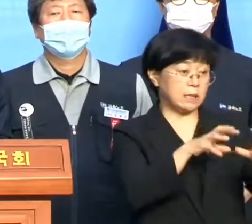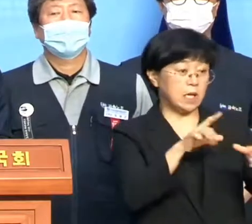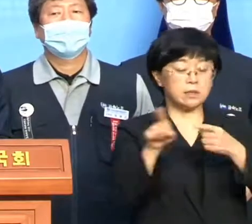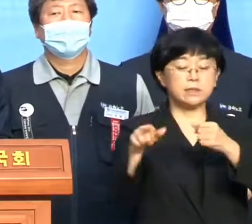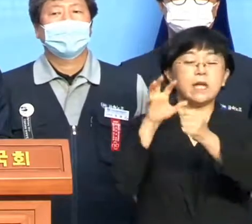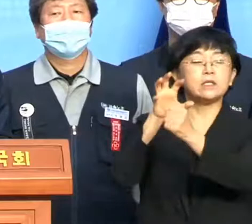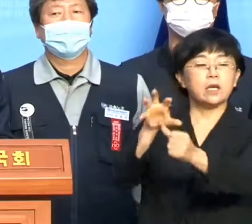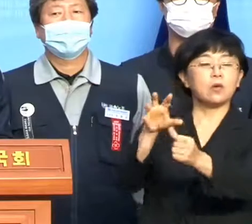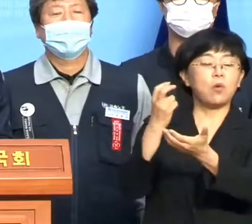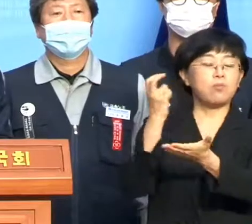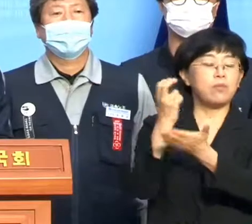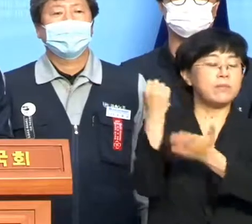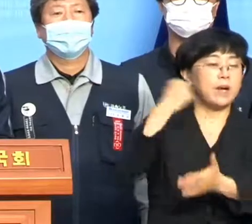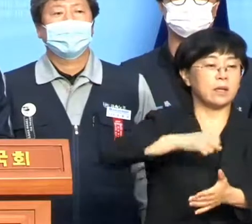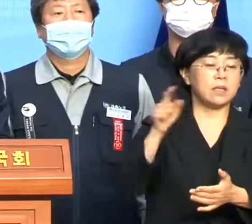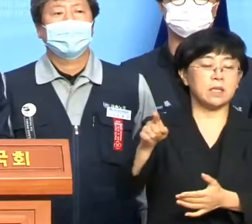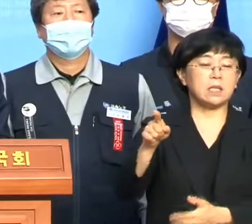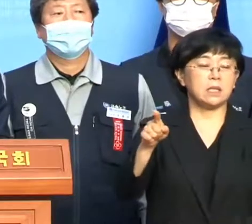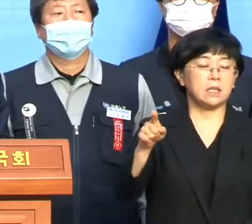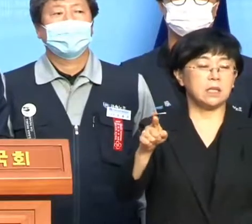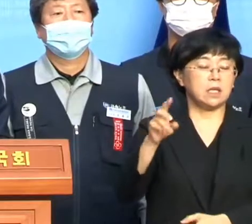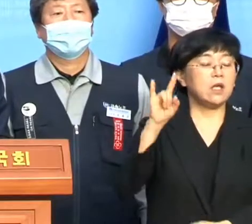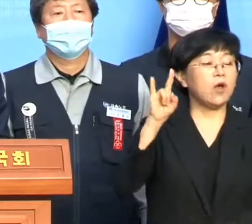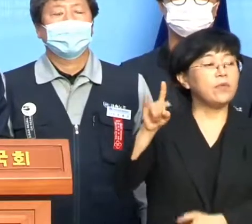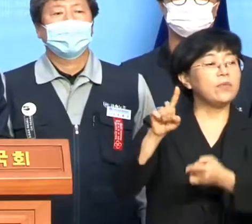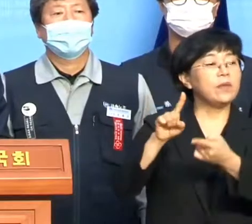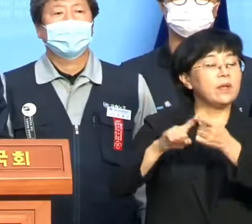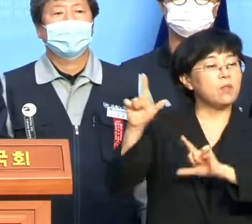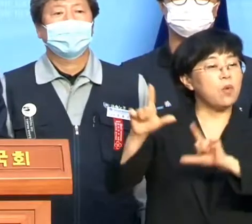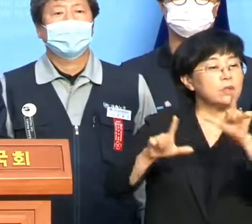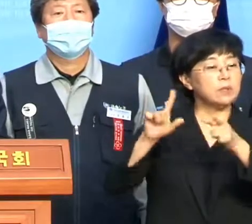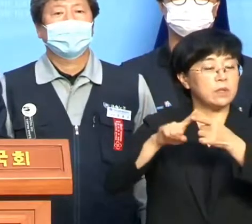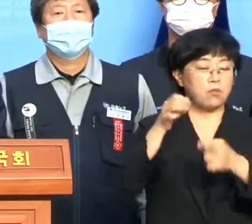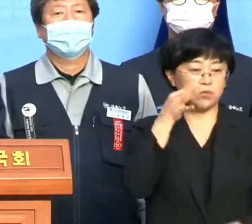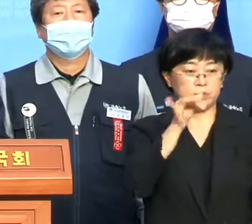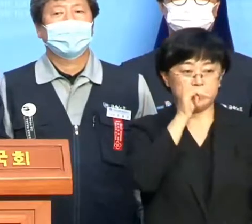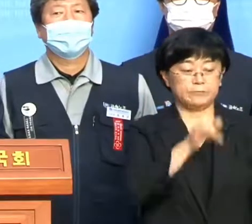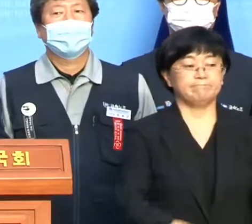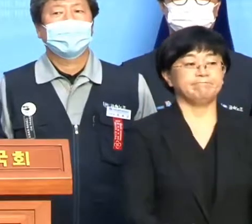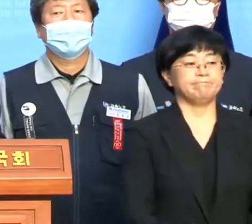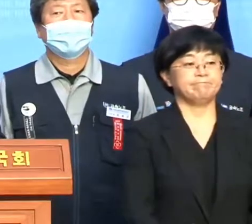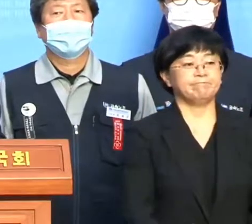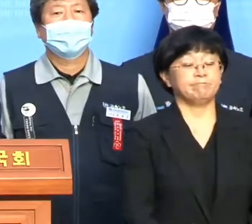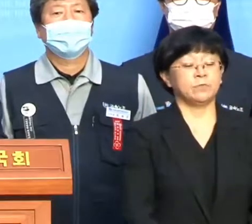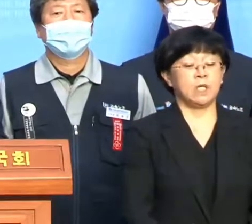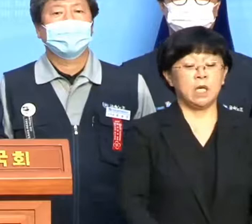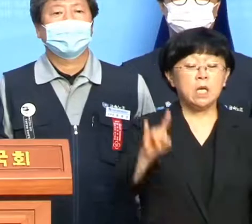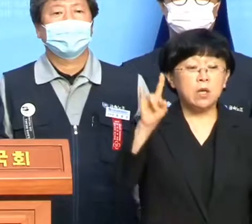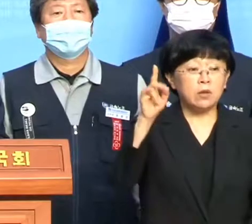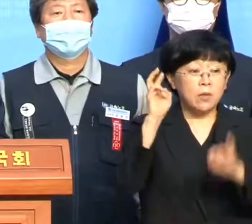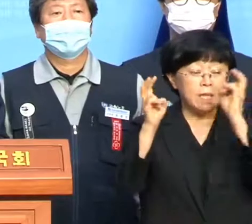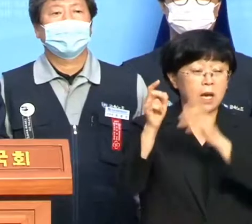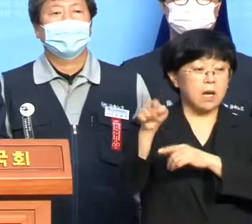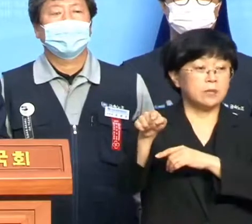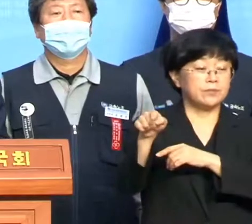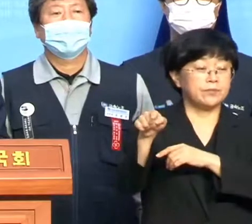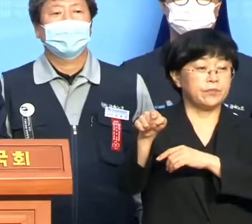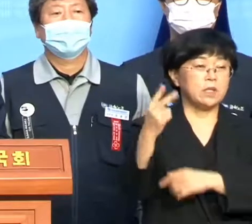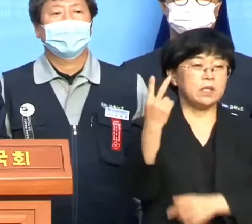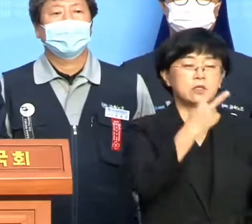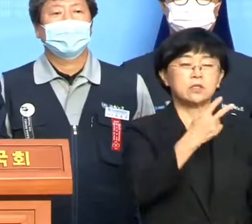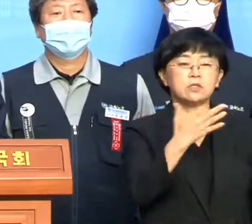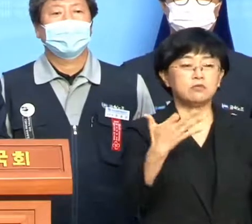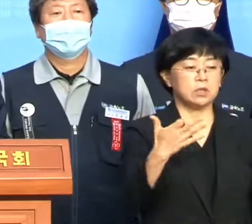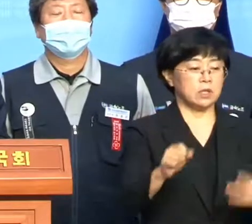더비의 군림하는 재벌의 전형적인 행태를 보여주고 있는 것입니다 현대 중국은 지난 2019년